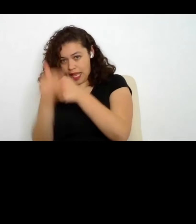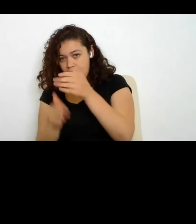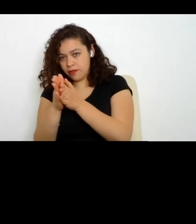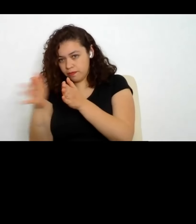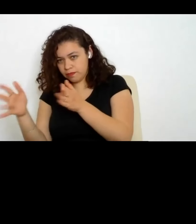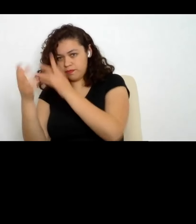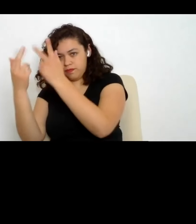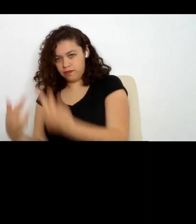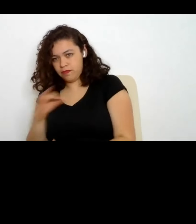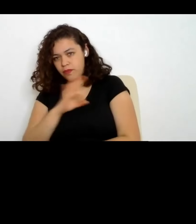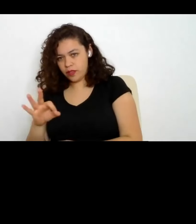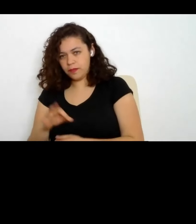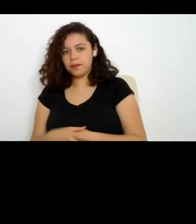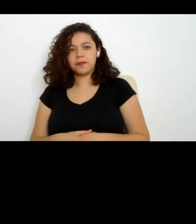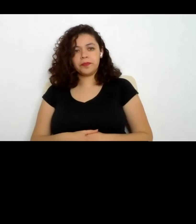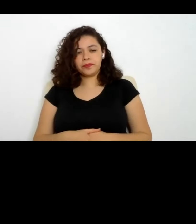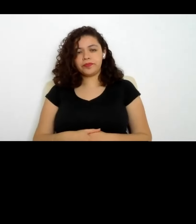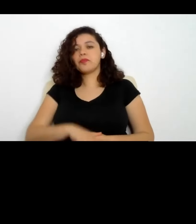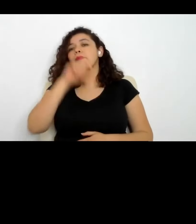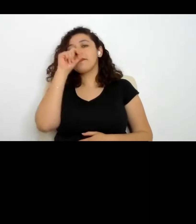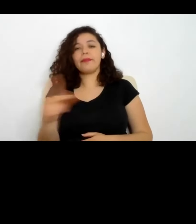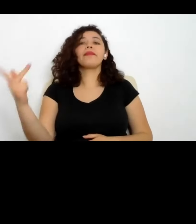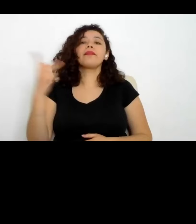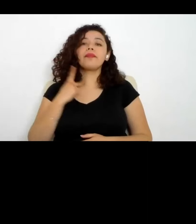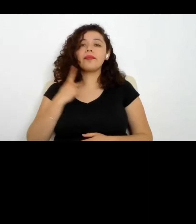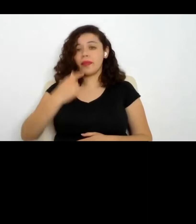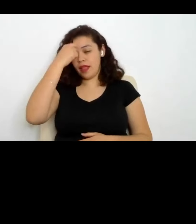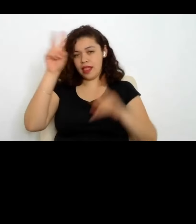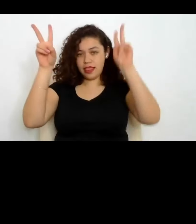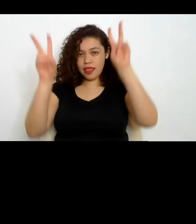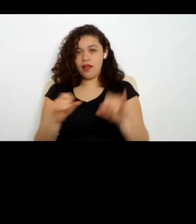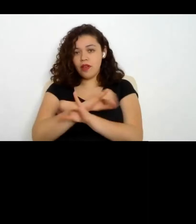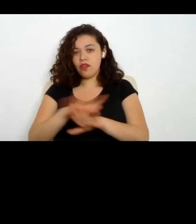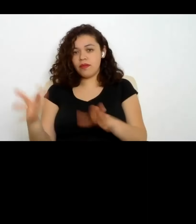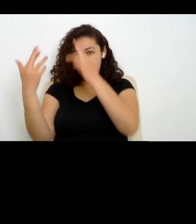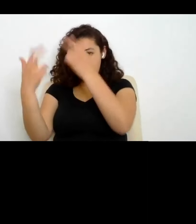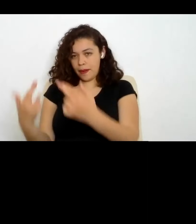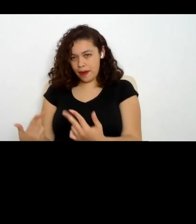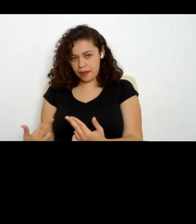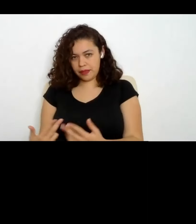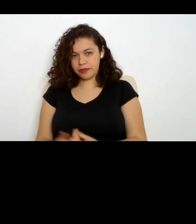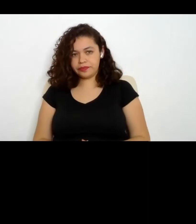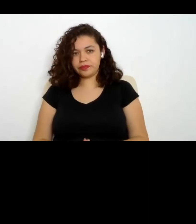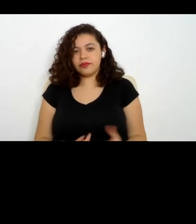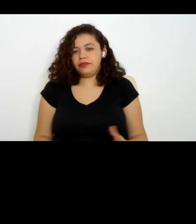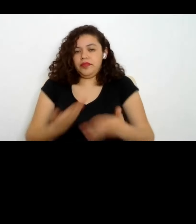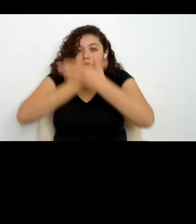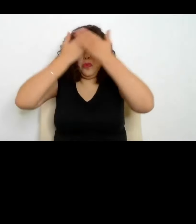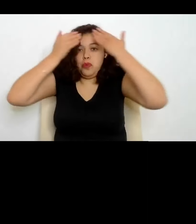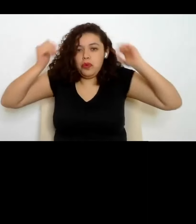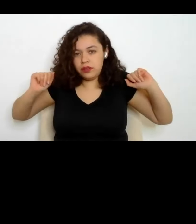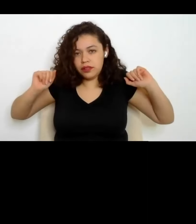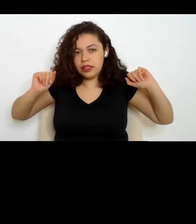se cuenten con políticas en relación a la destrucción de los datos personales. Y no sé, por ejemplo, que se